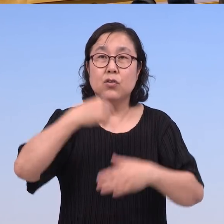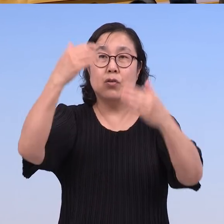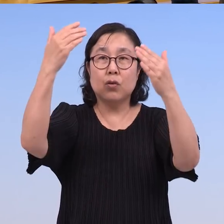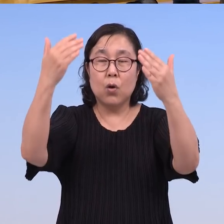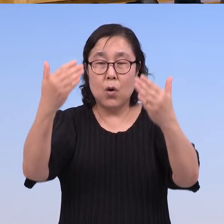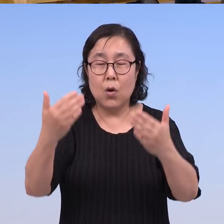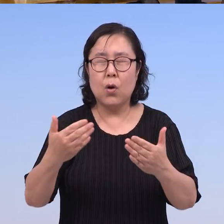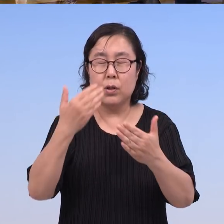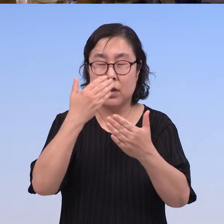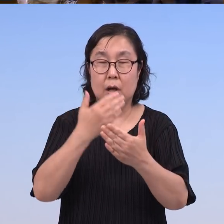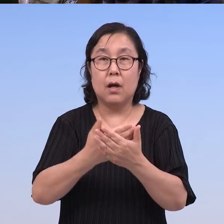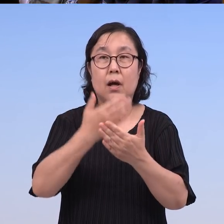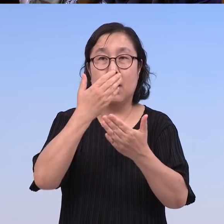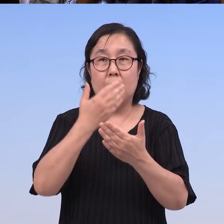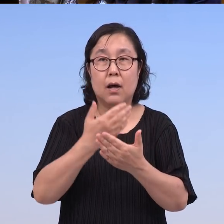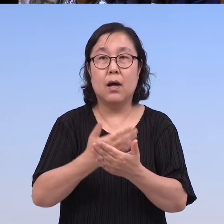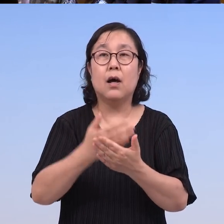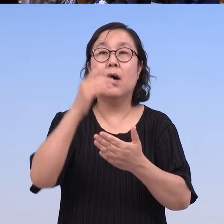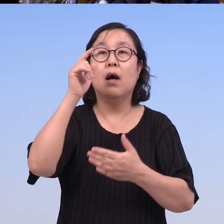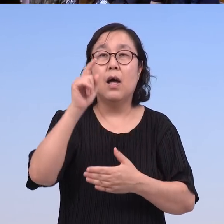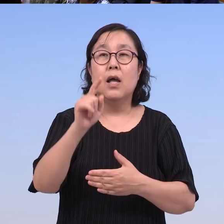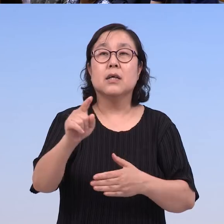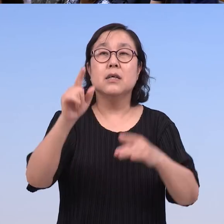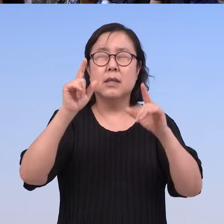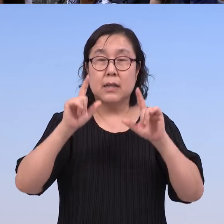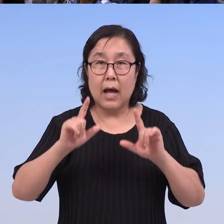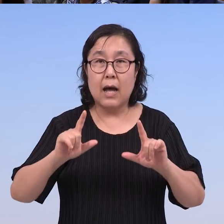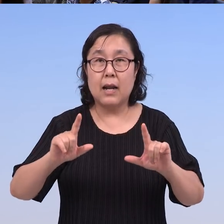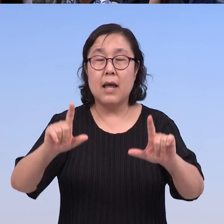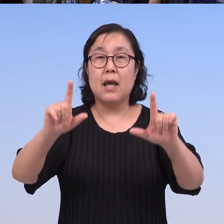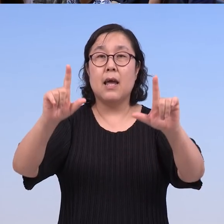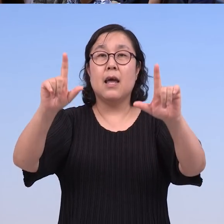내게 주소서. 그날에